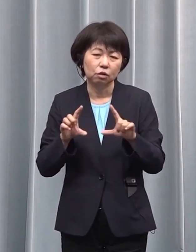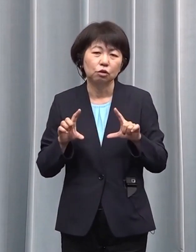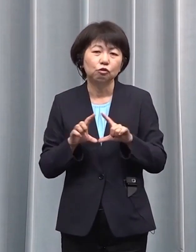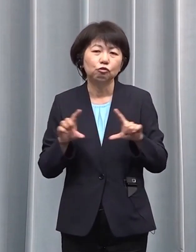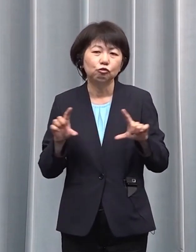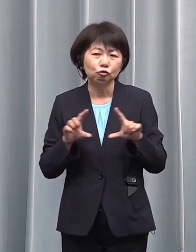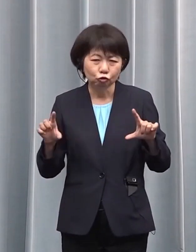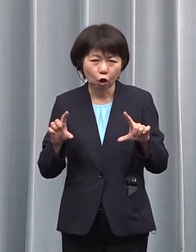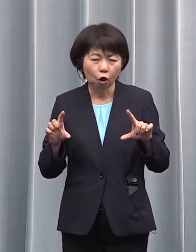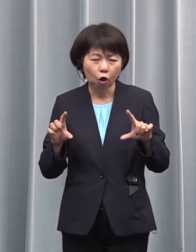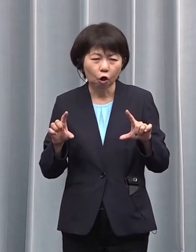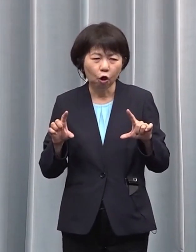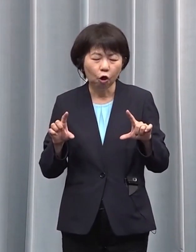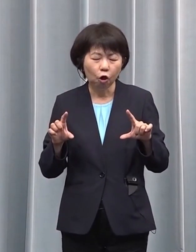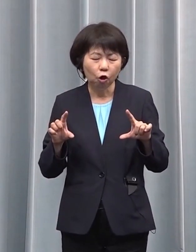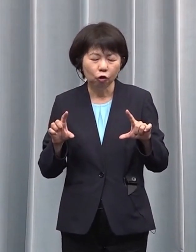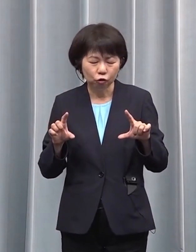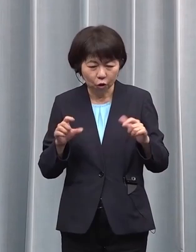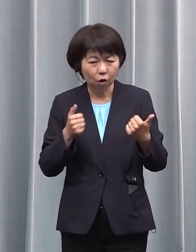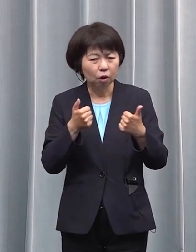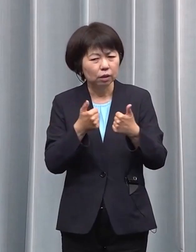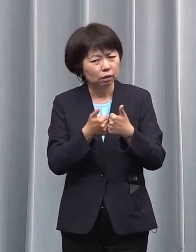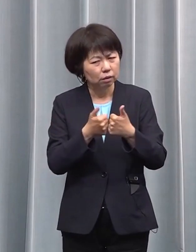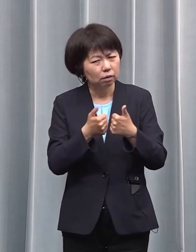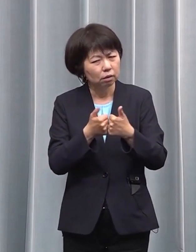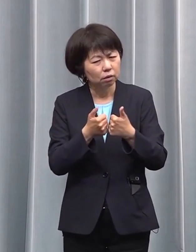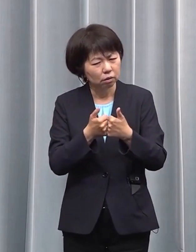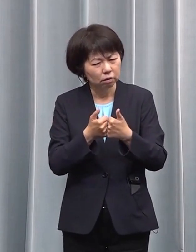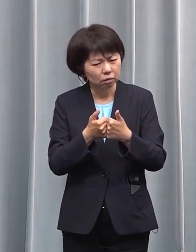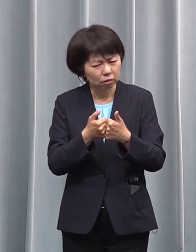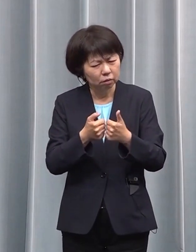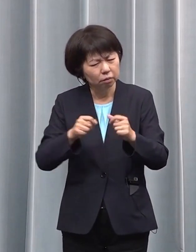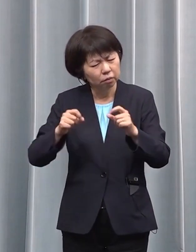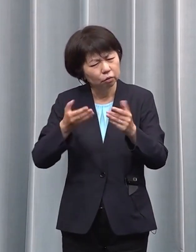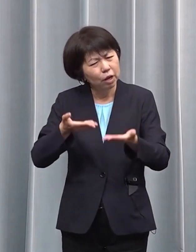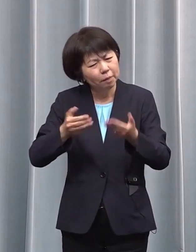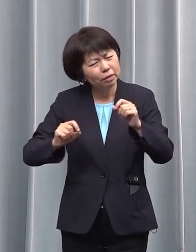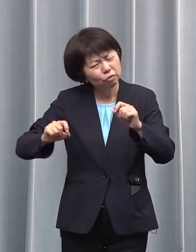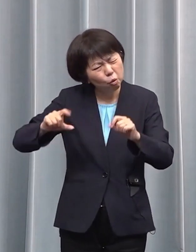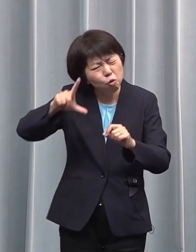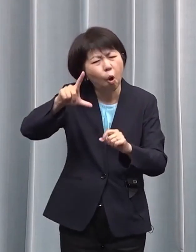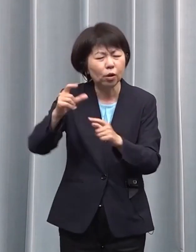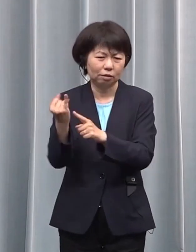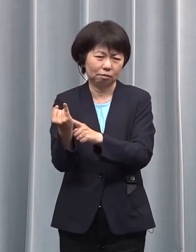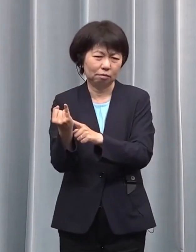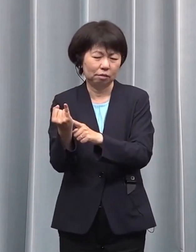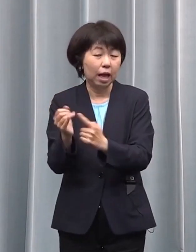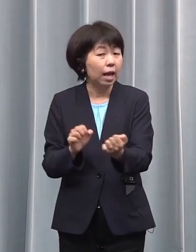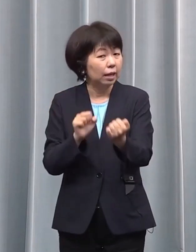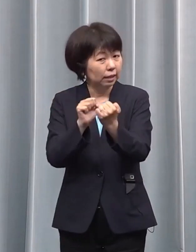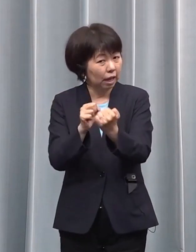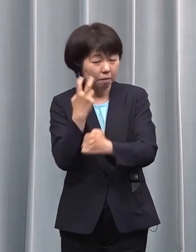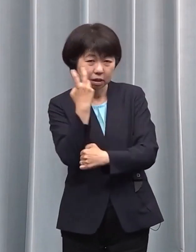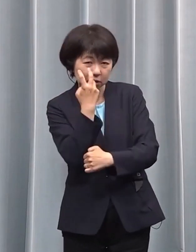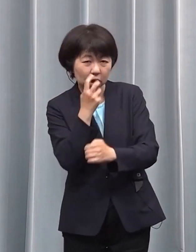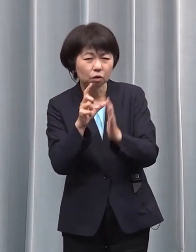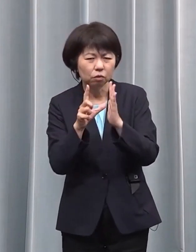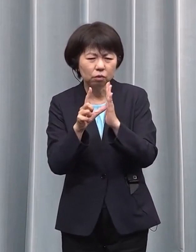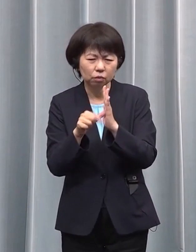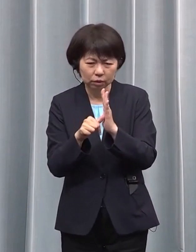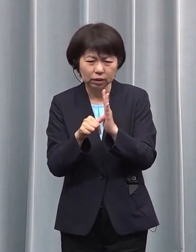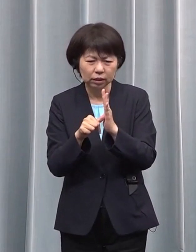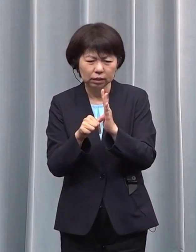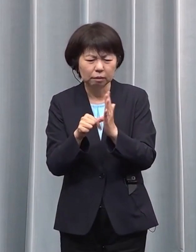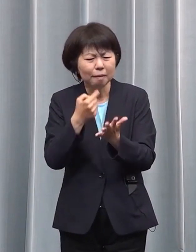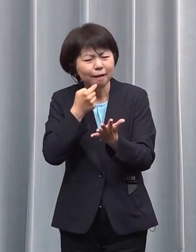の27倍以上と、なぜここまで偏りがあるのか、対面審査でないにしても相当ずさんな書